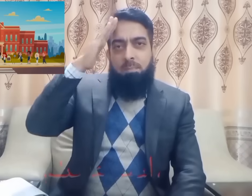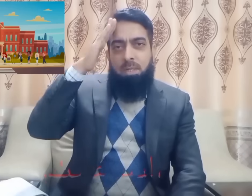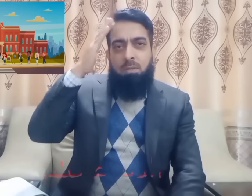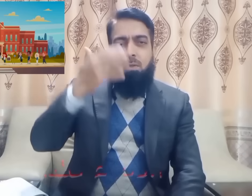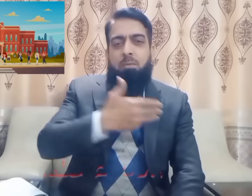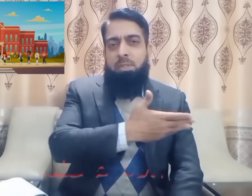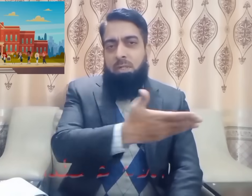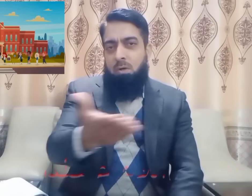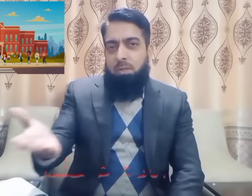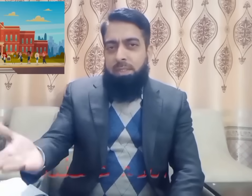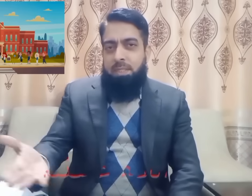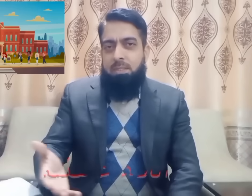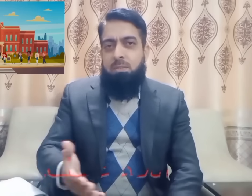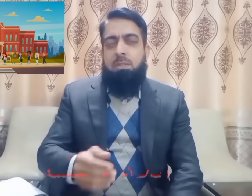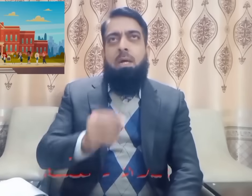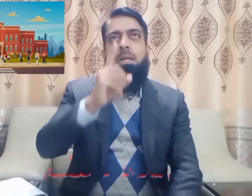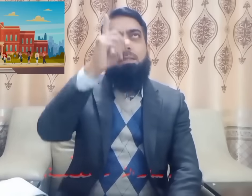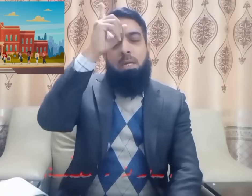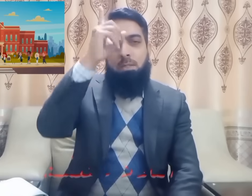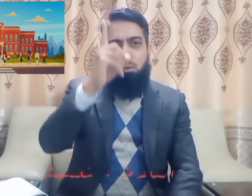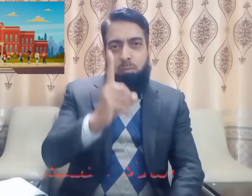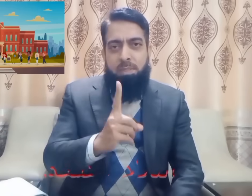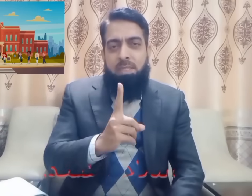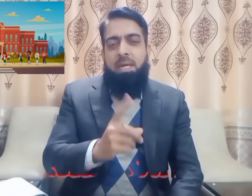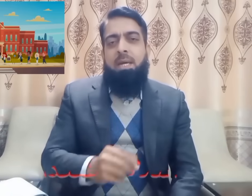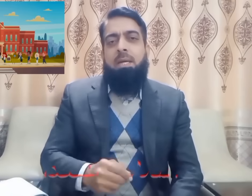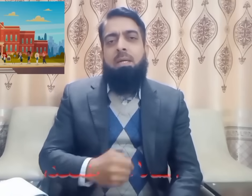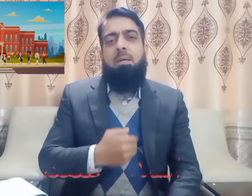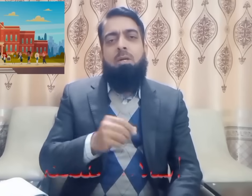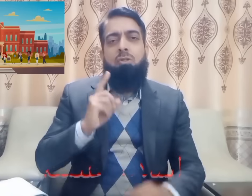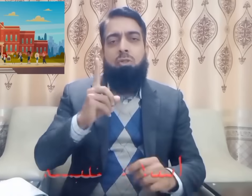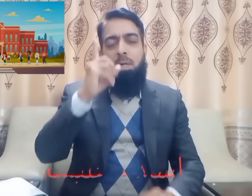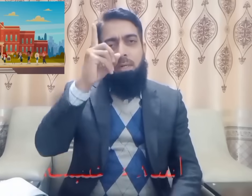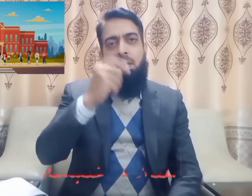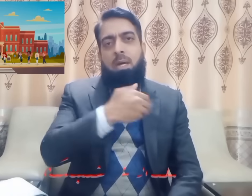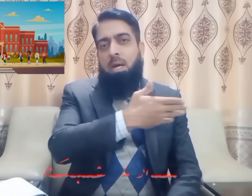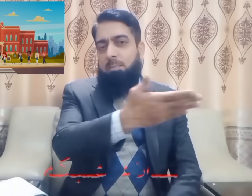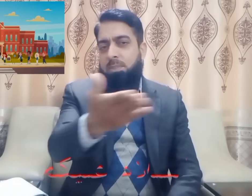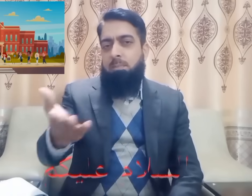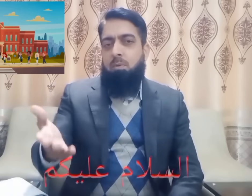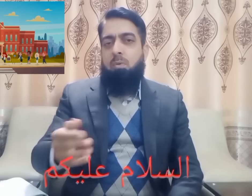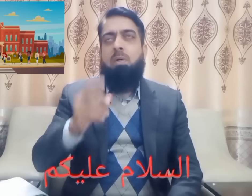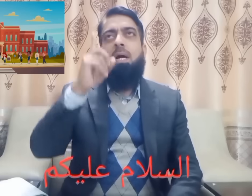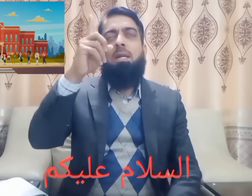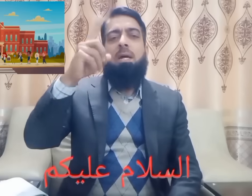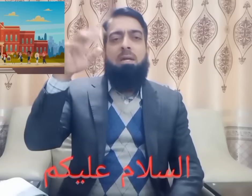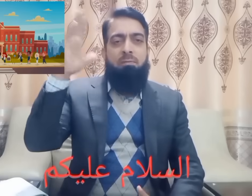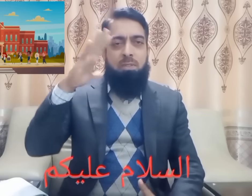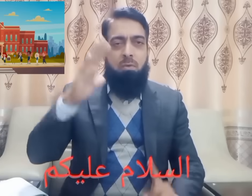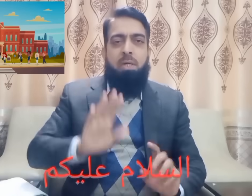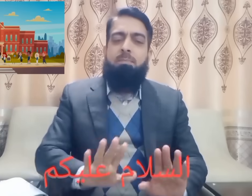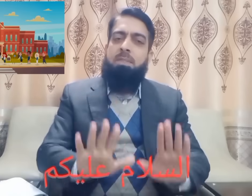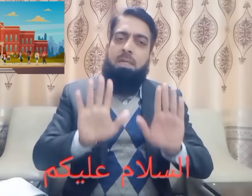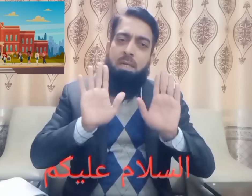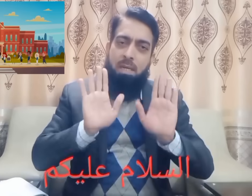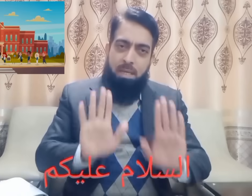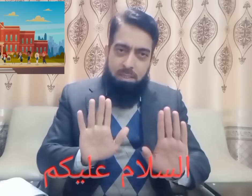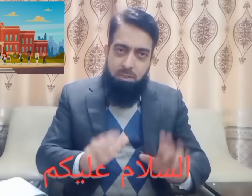अस्सलाम वालेकुम डियर ऑडियंस। अल्लाह ताला से उम्मीद है कि इंशाल्लाह आप सब लोग अल्लाह के फजल व करम से खैरियत